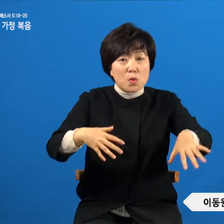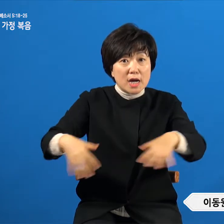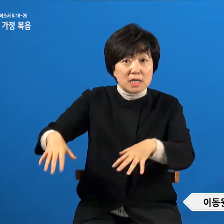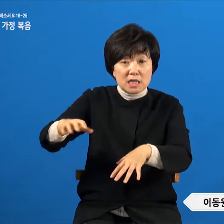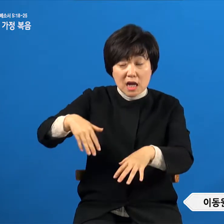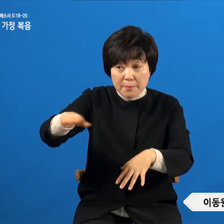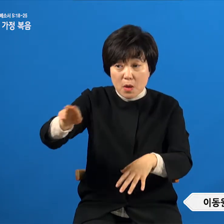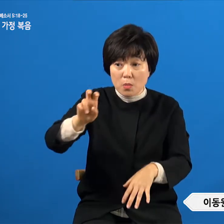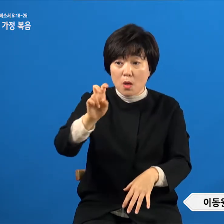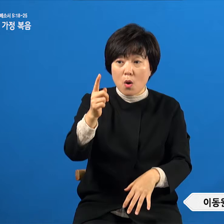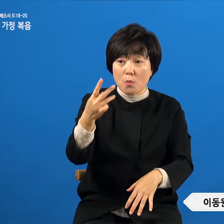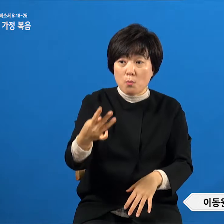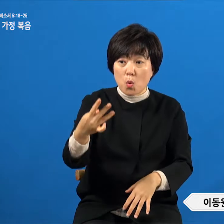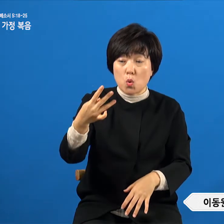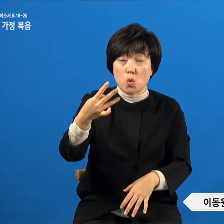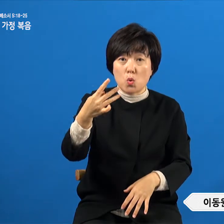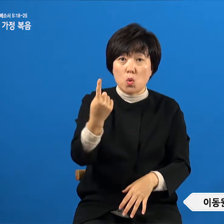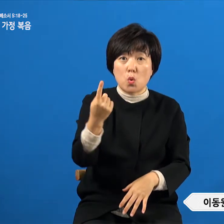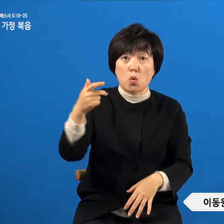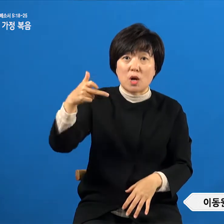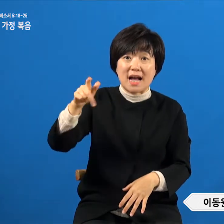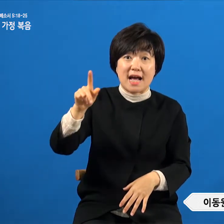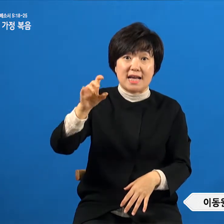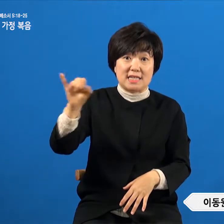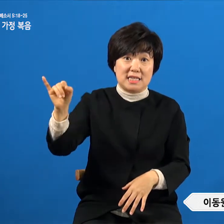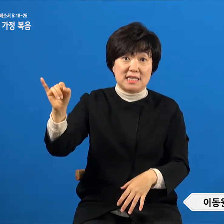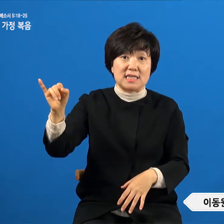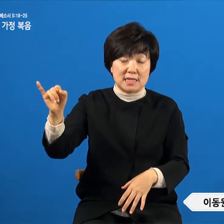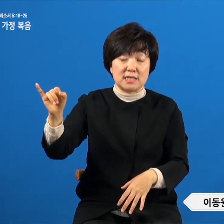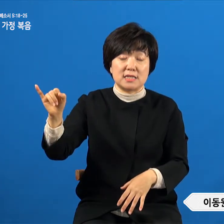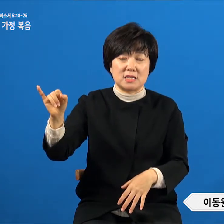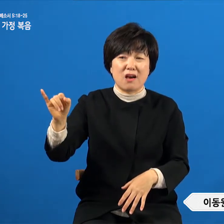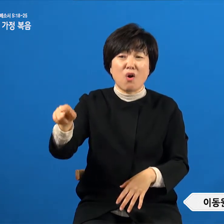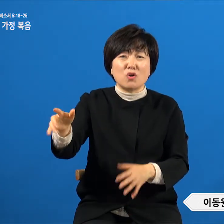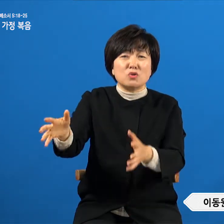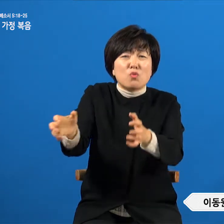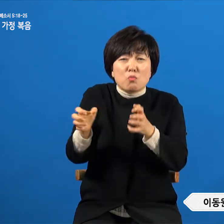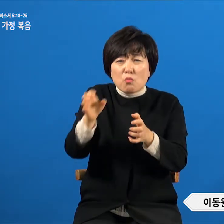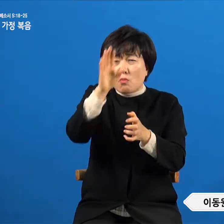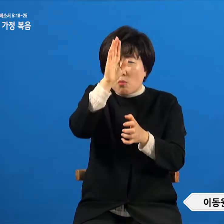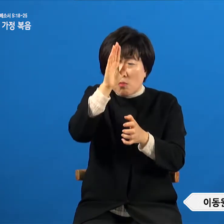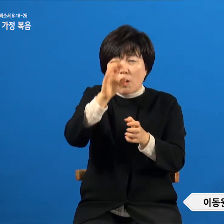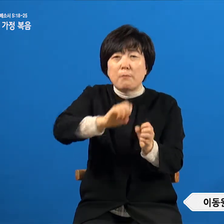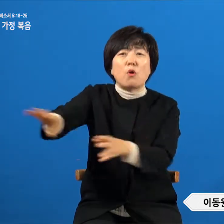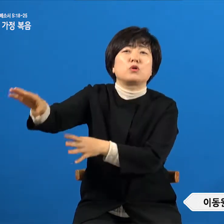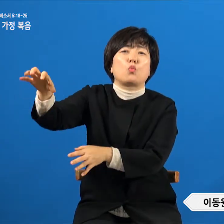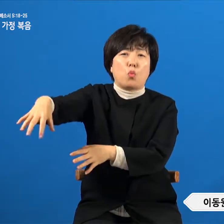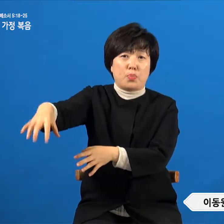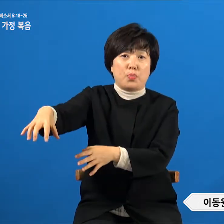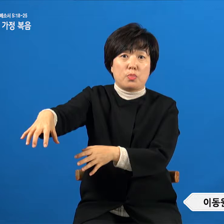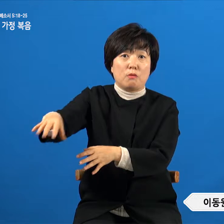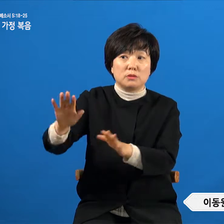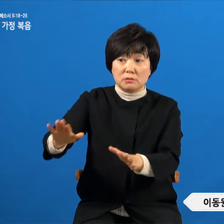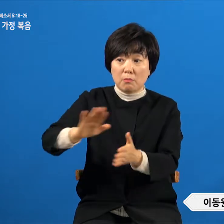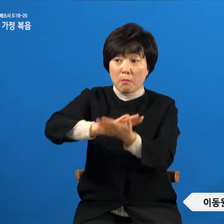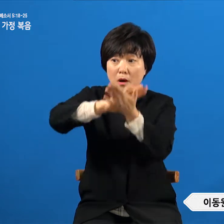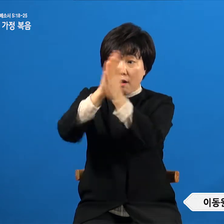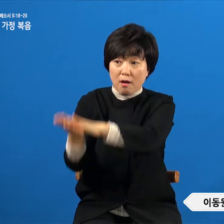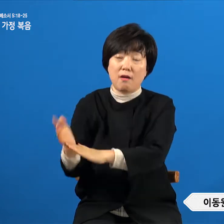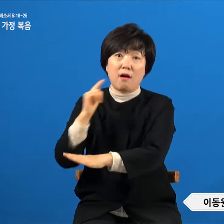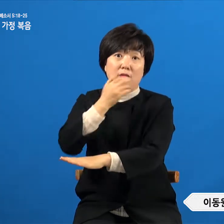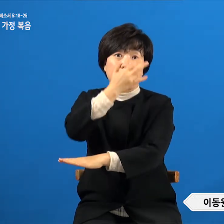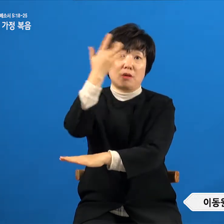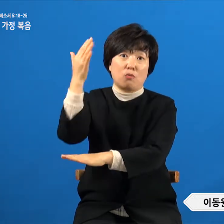가면 몰로카이라는 섬이 있습니다. 나환자들을 버리던 섬이 몰로카이예요. 근데 지금 놀랍게 아름다운 낙원으로